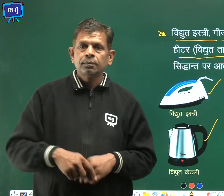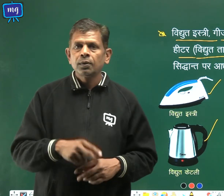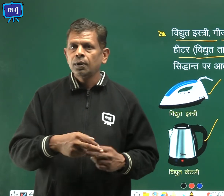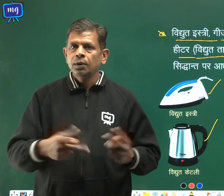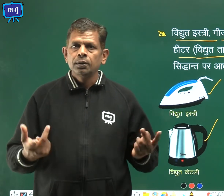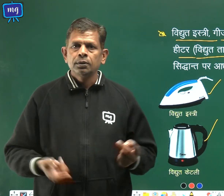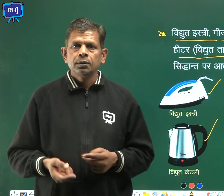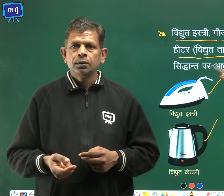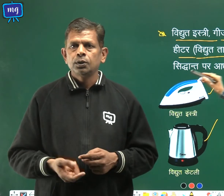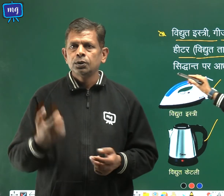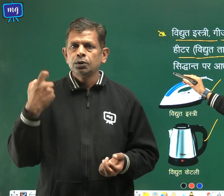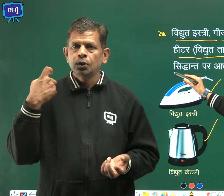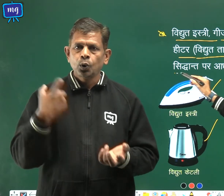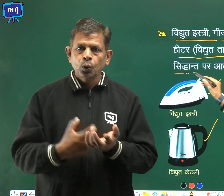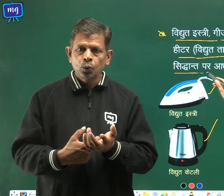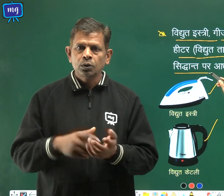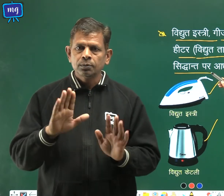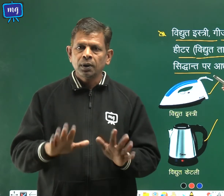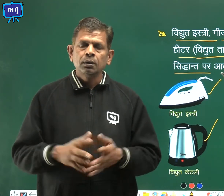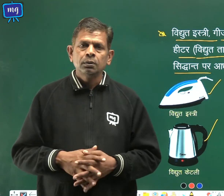आदि इसी सिद्धांत पर